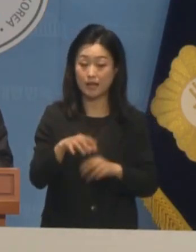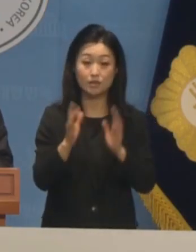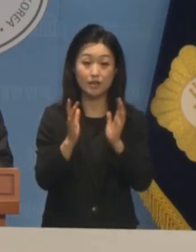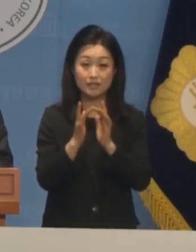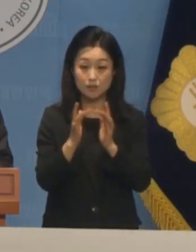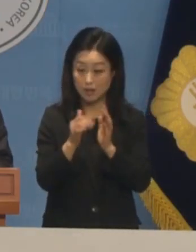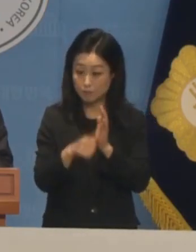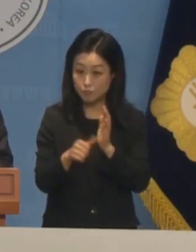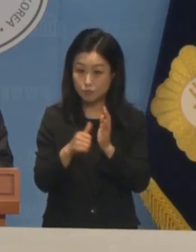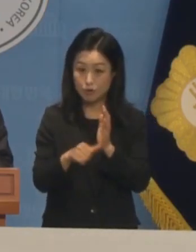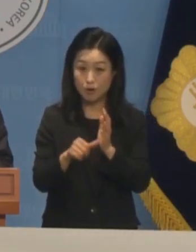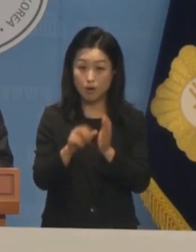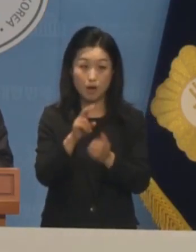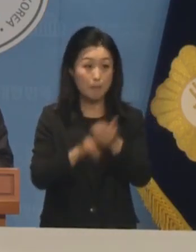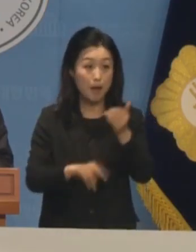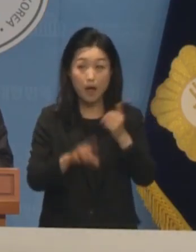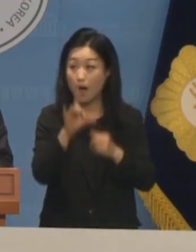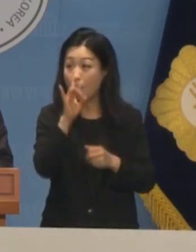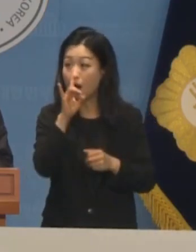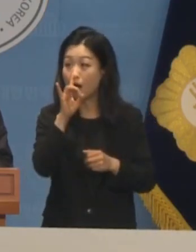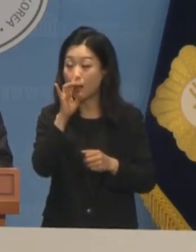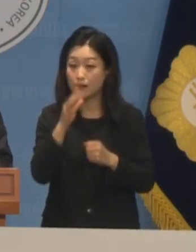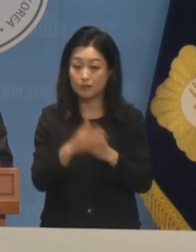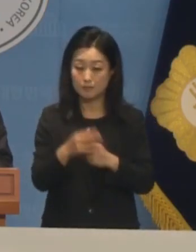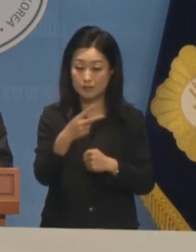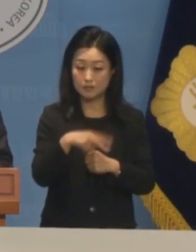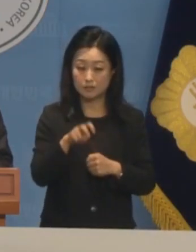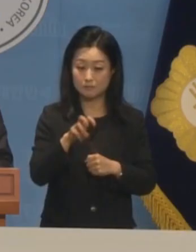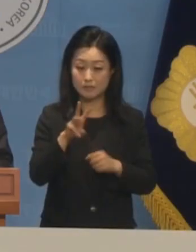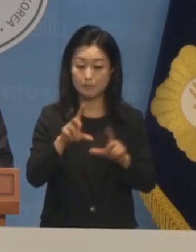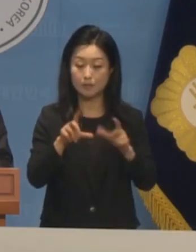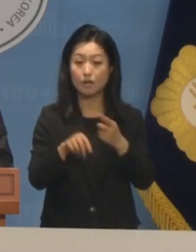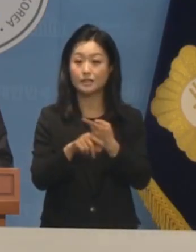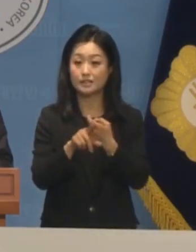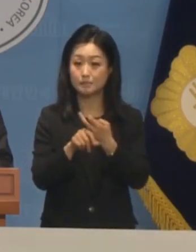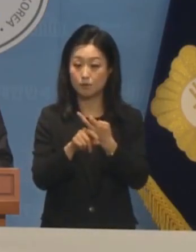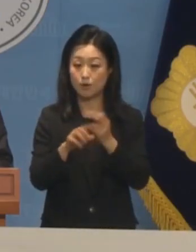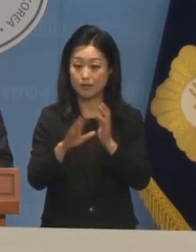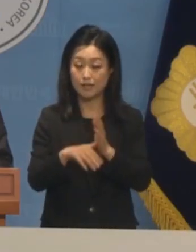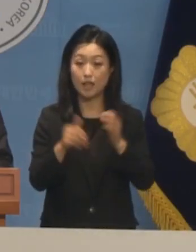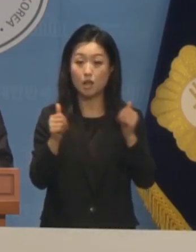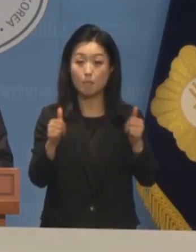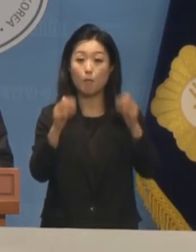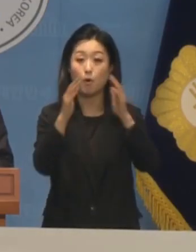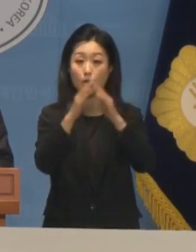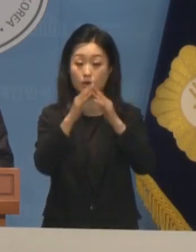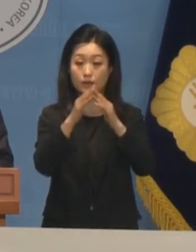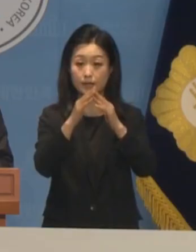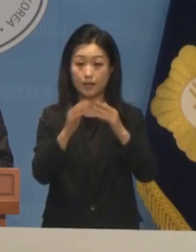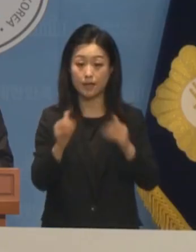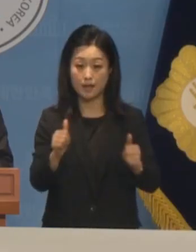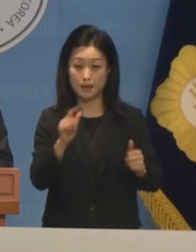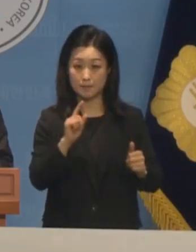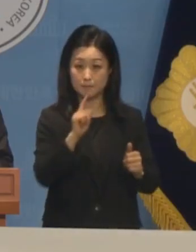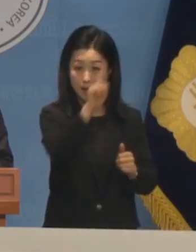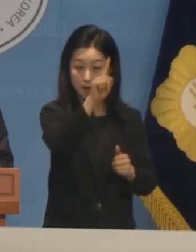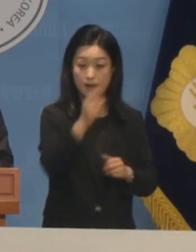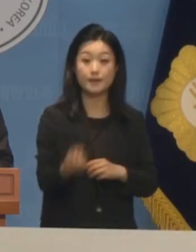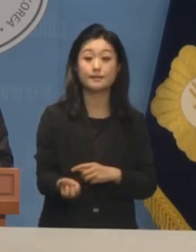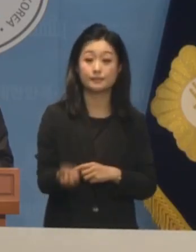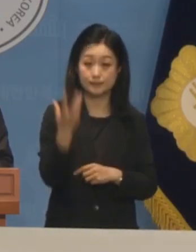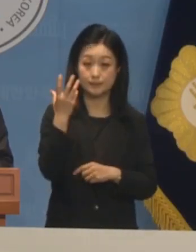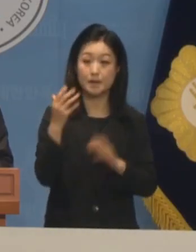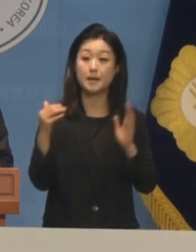온라인에서 제품 노출이 막혀서 2023년 12월 법원의 최종 판결에서